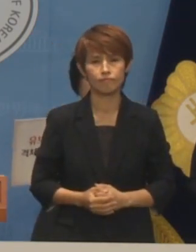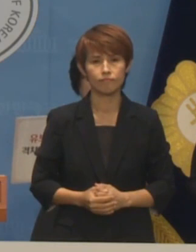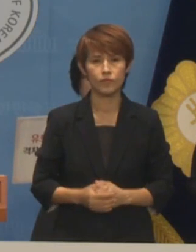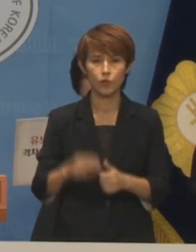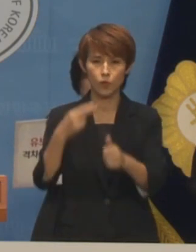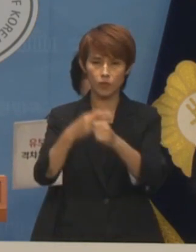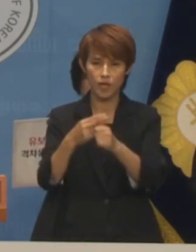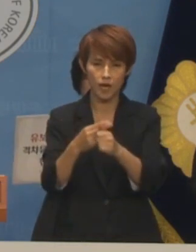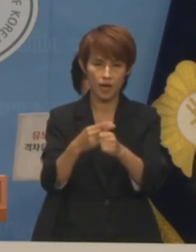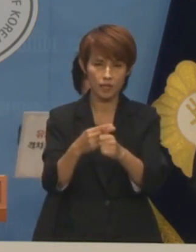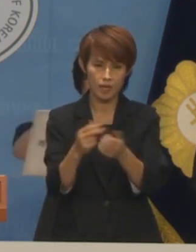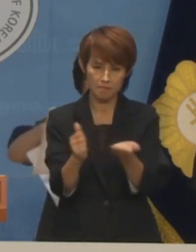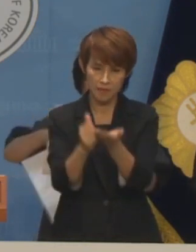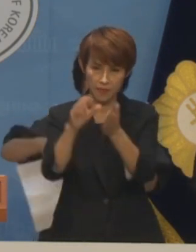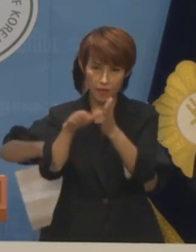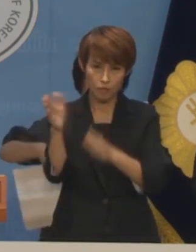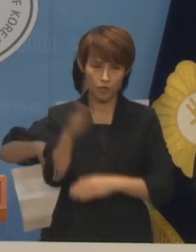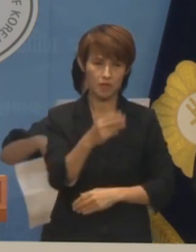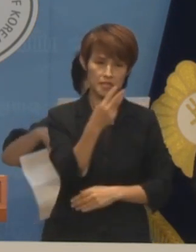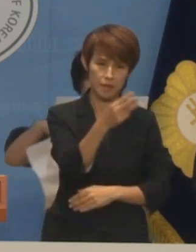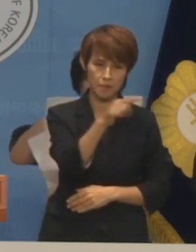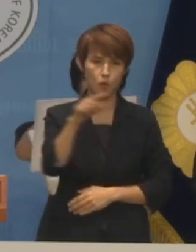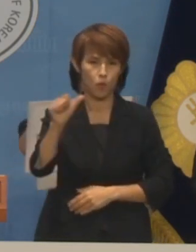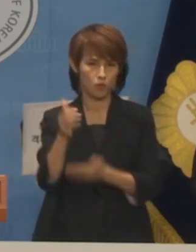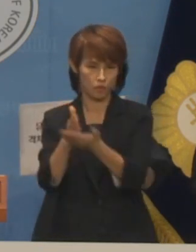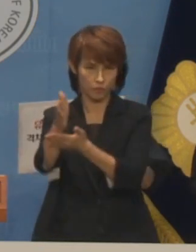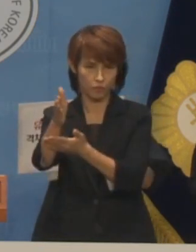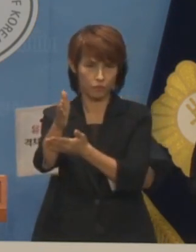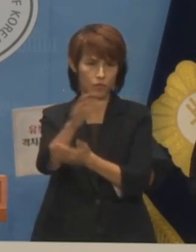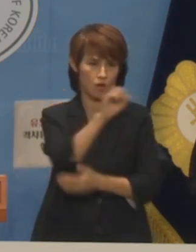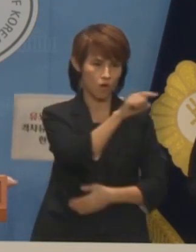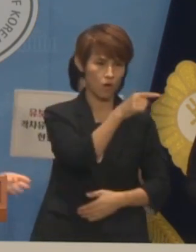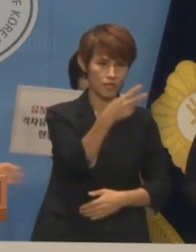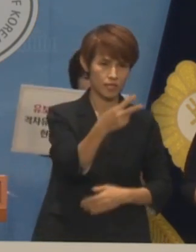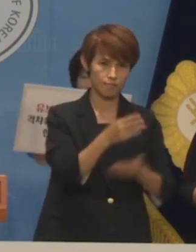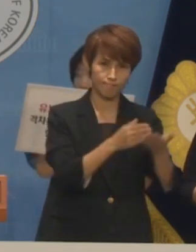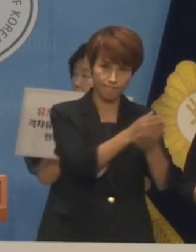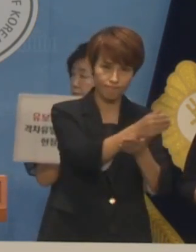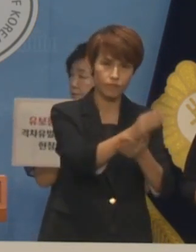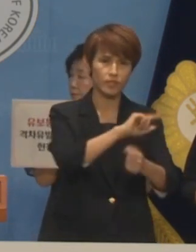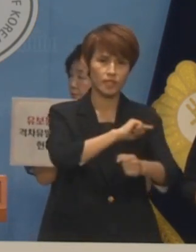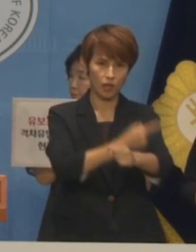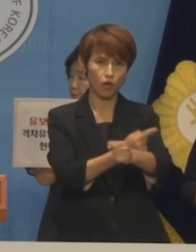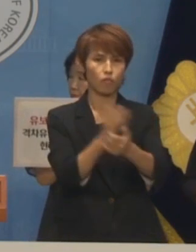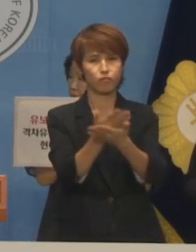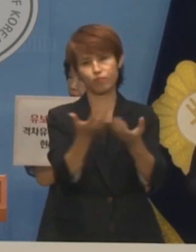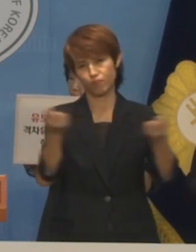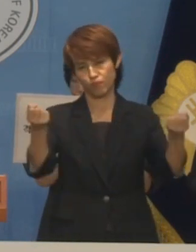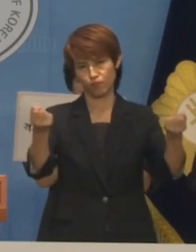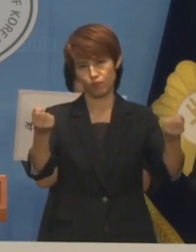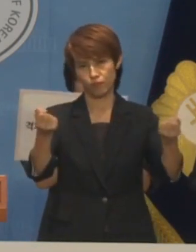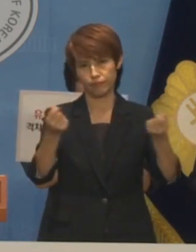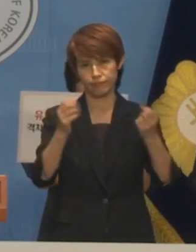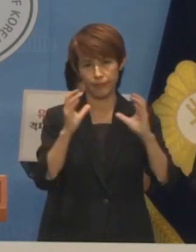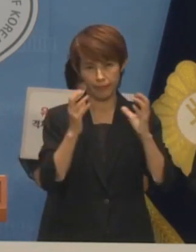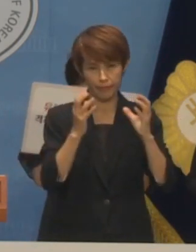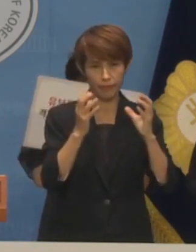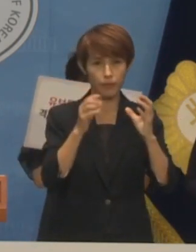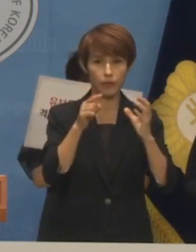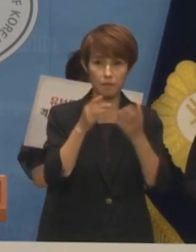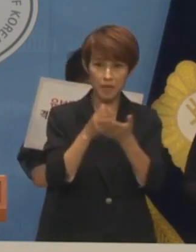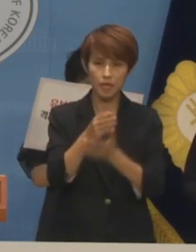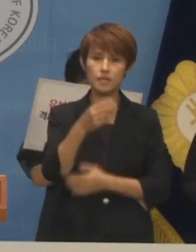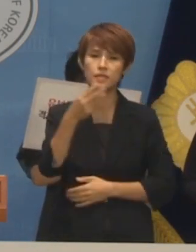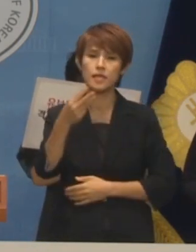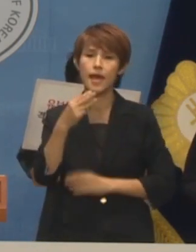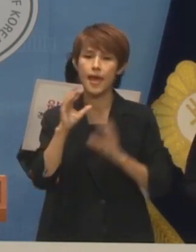양성 단계부터 3~5세 유아교사와 0~2세 영아교사 자격제도를 구분하여 유아교사가 3~5세를